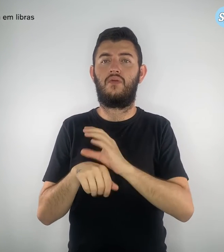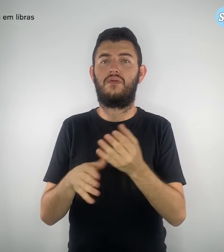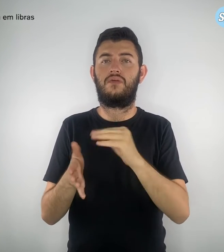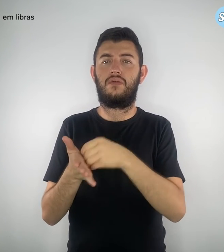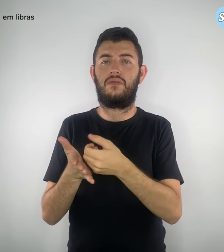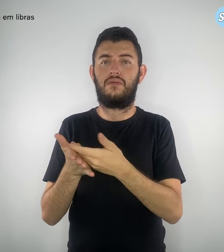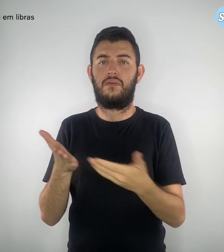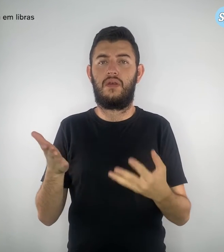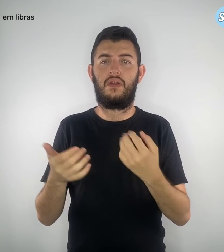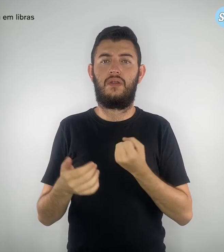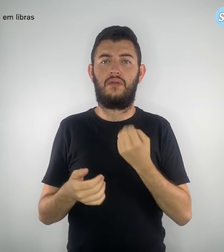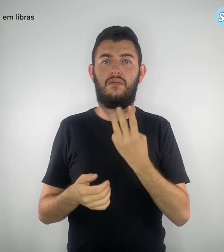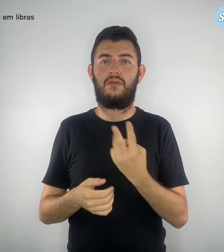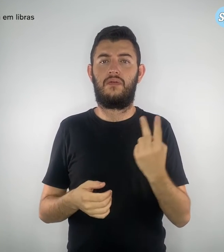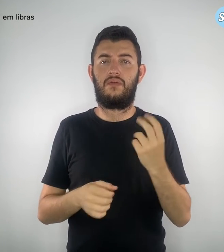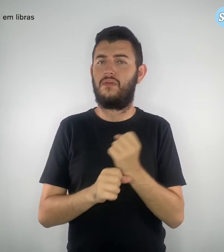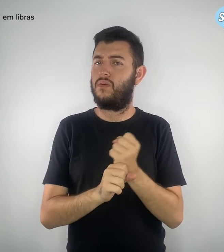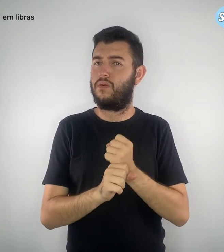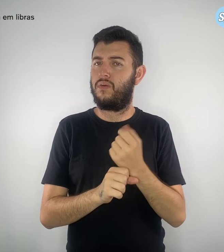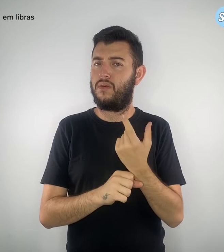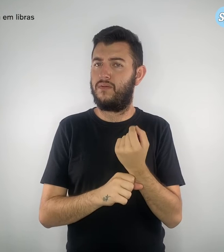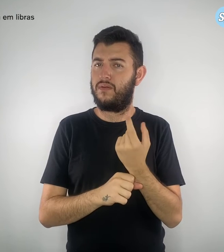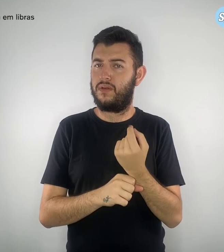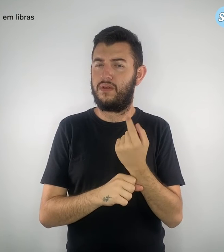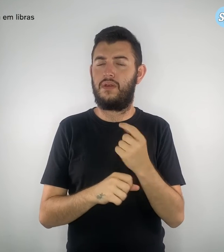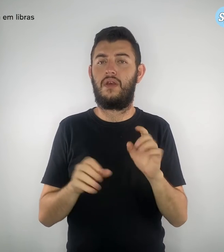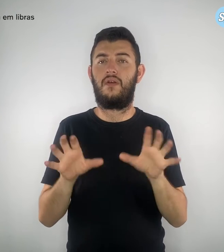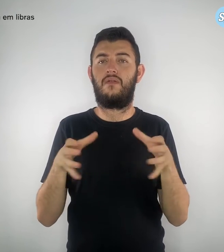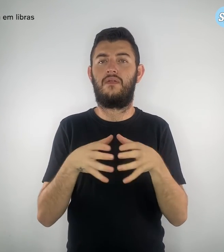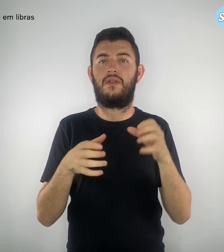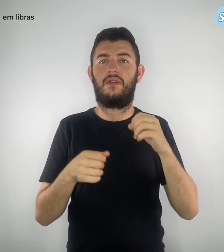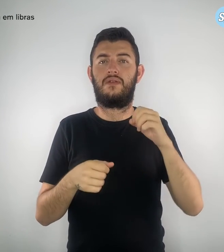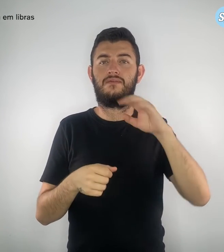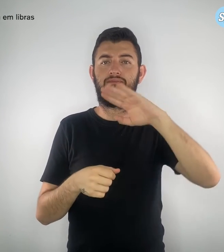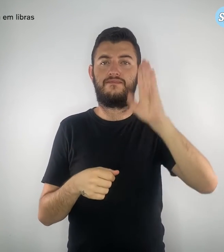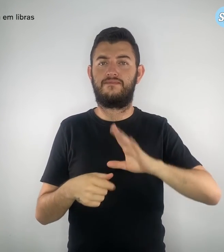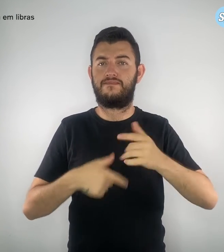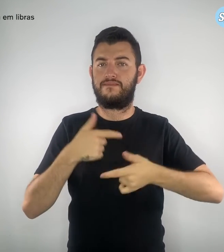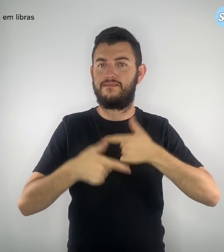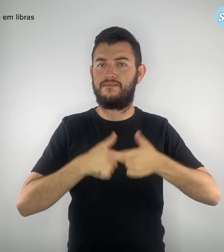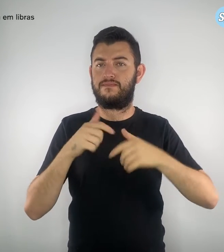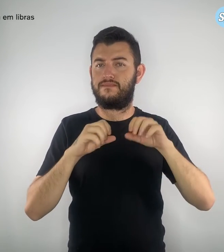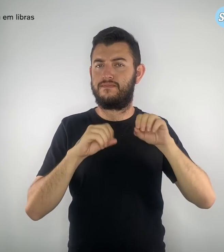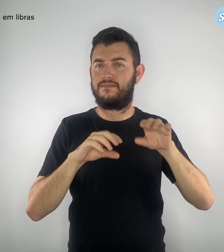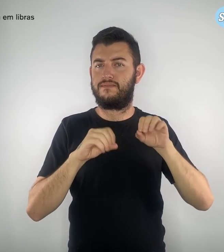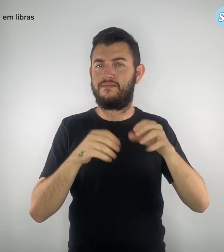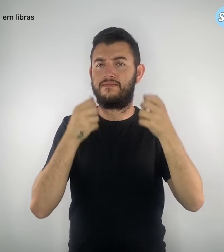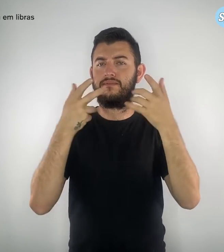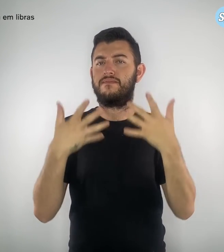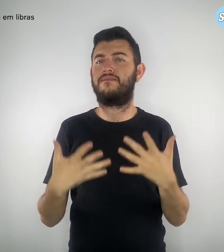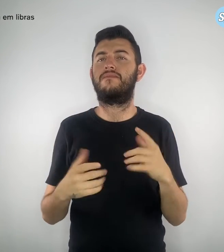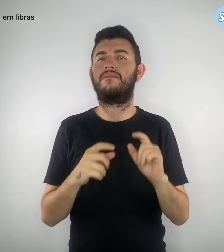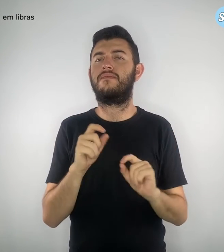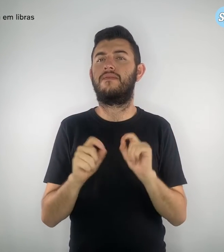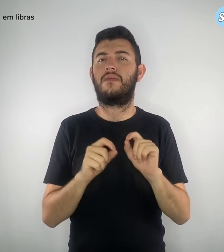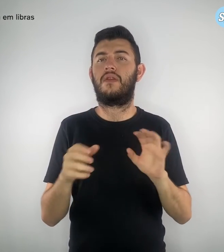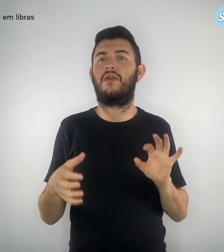a Confederação Nacional dos Trabalhadores em Educação explica que, ao vincular a gestão